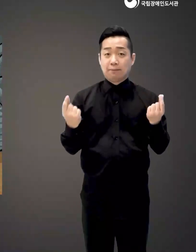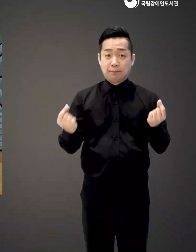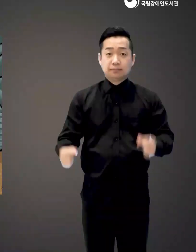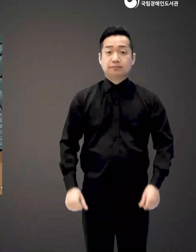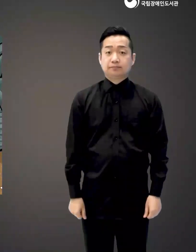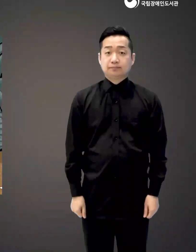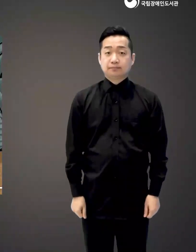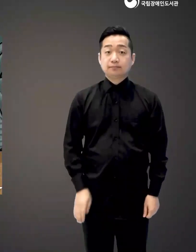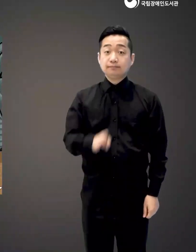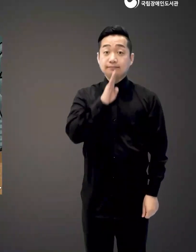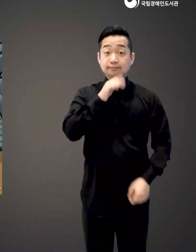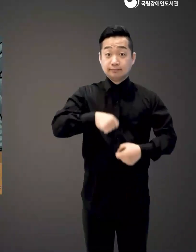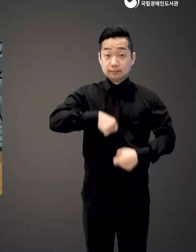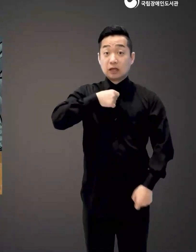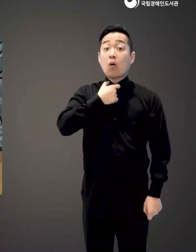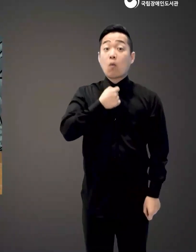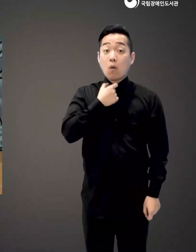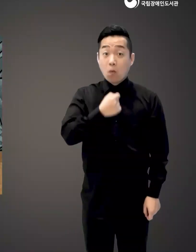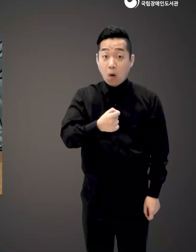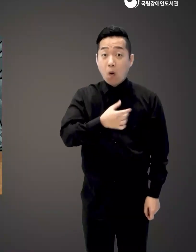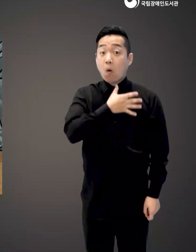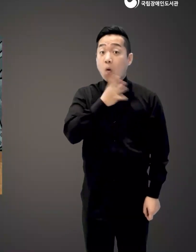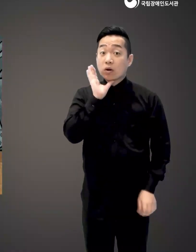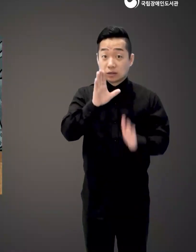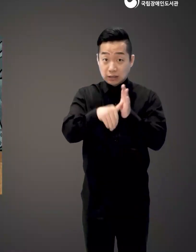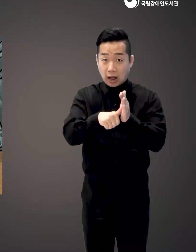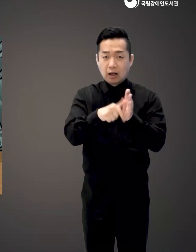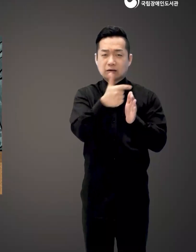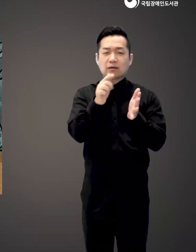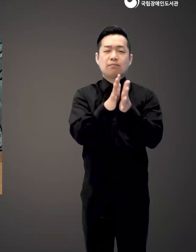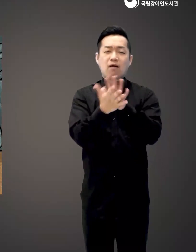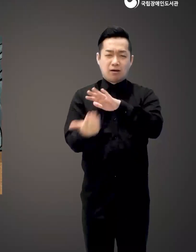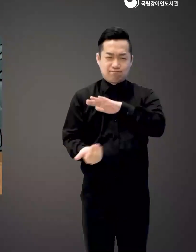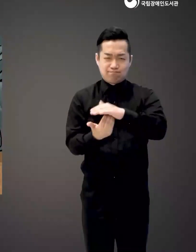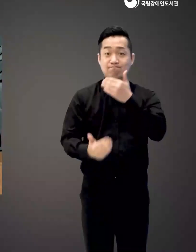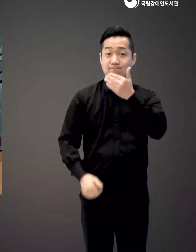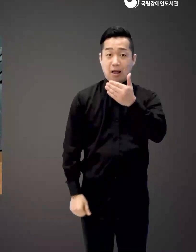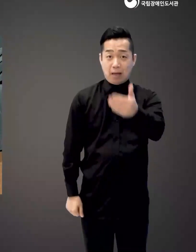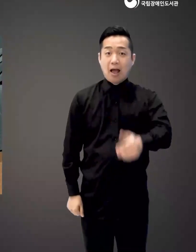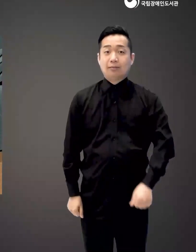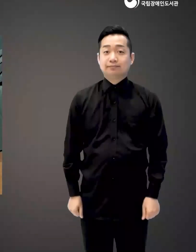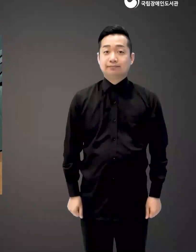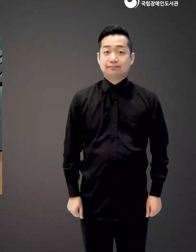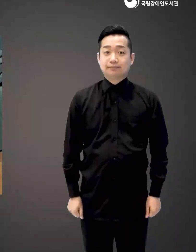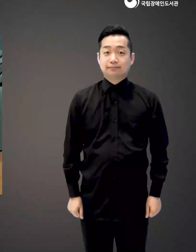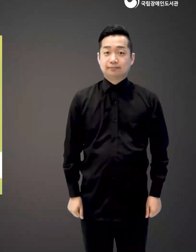하다. 진심으로 원한다면 노후에 큰 변화를 이룰 수 있다.